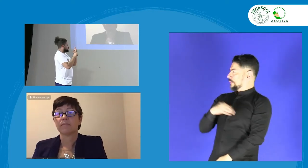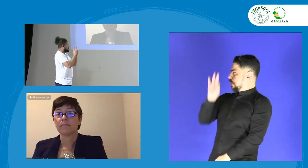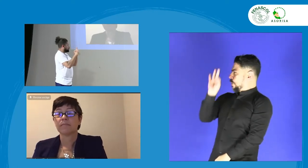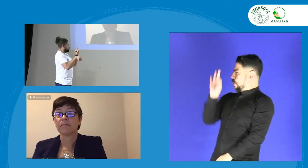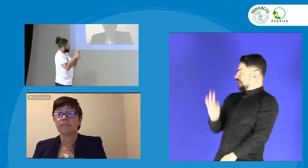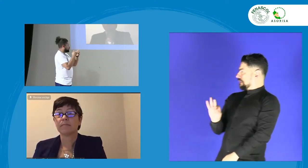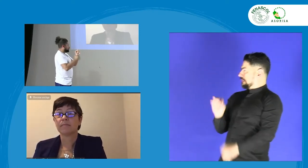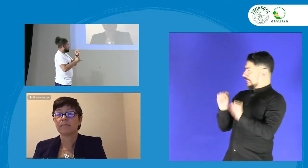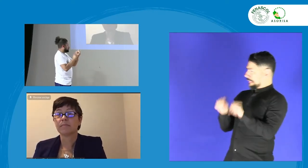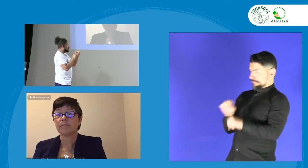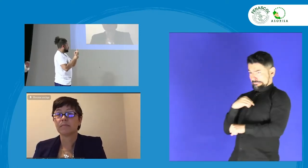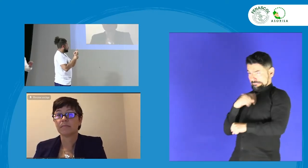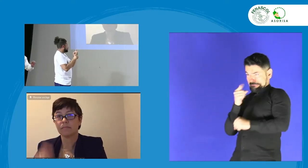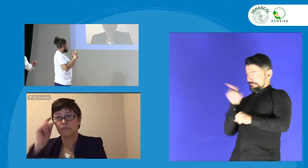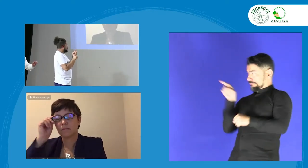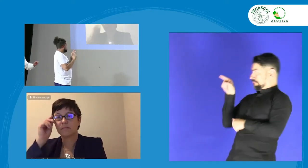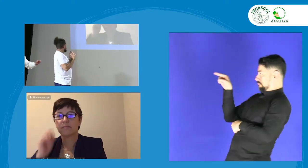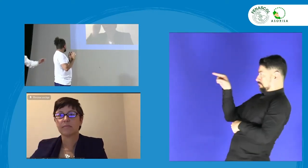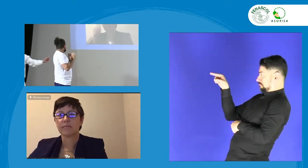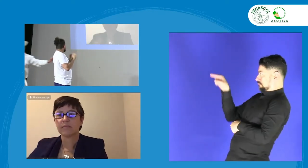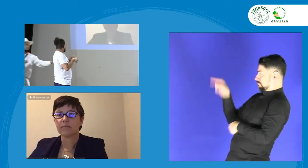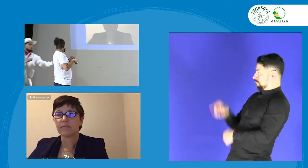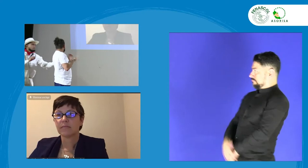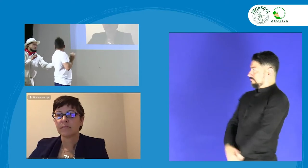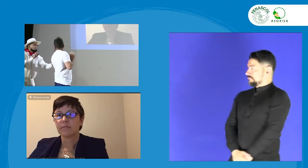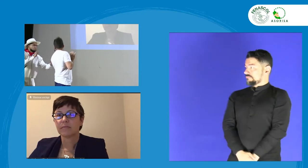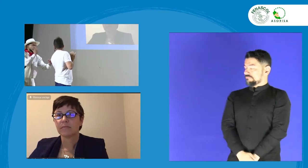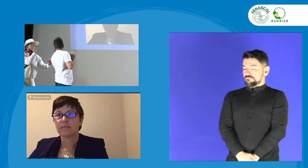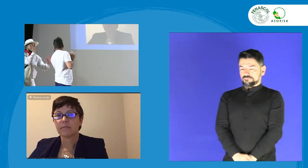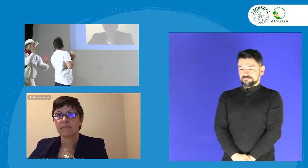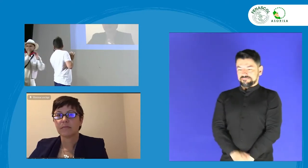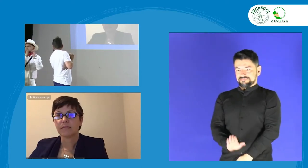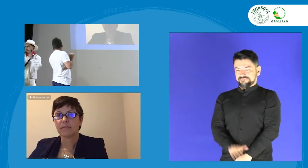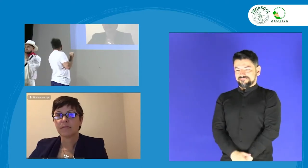¿puedo? ¿Puedo agregar algo más?